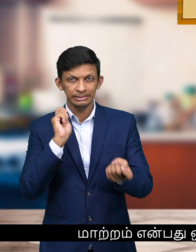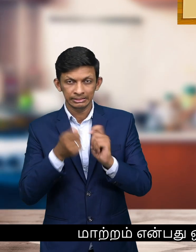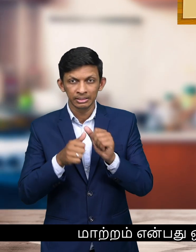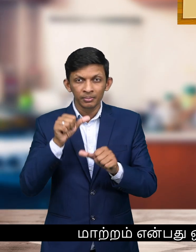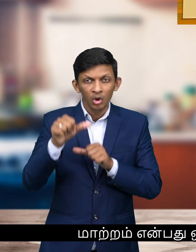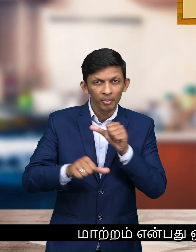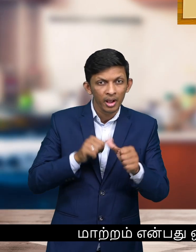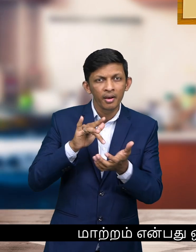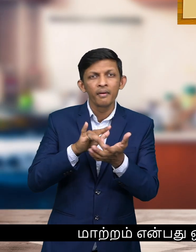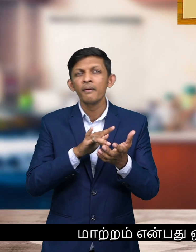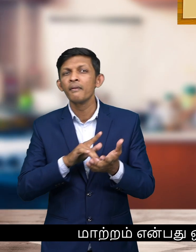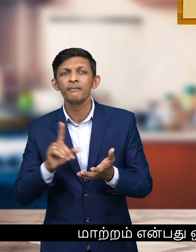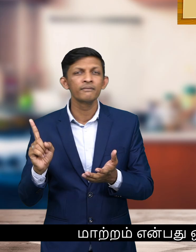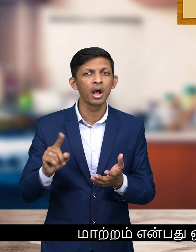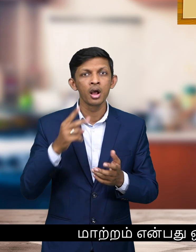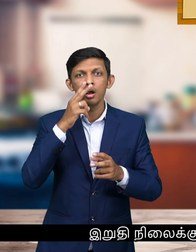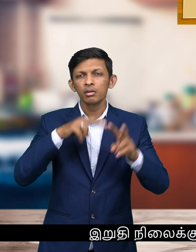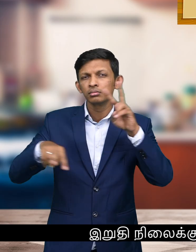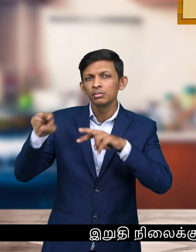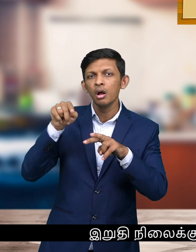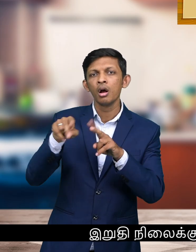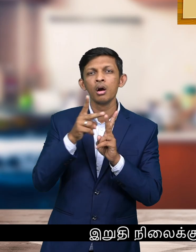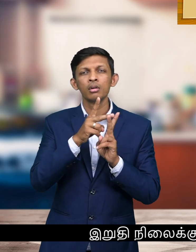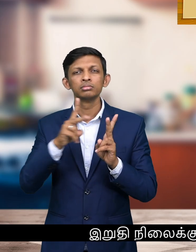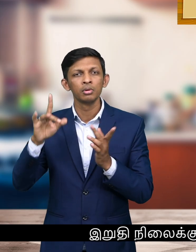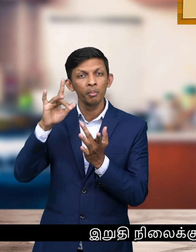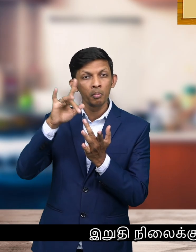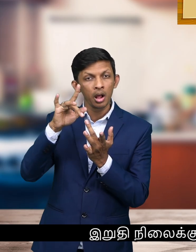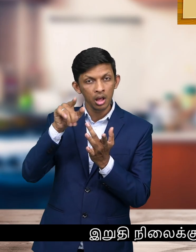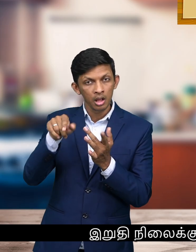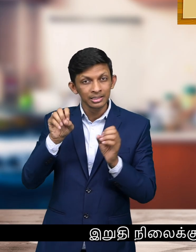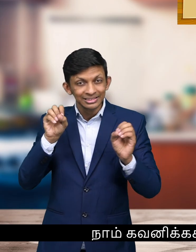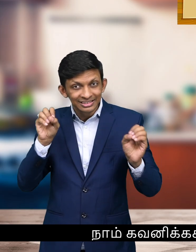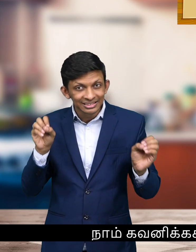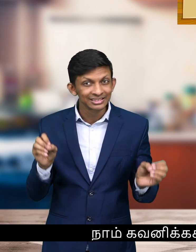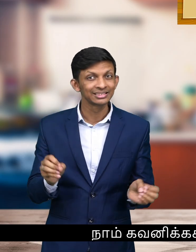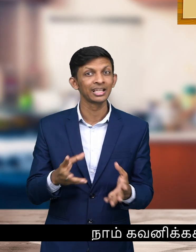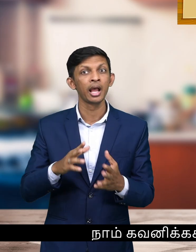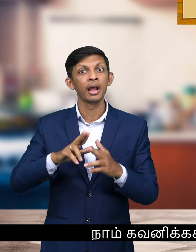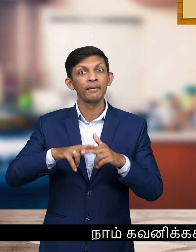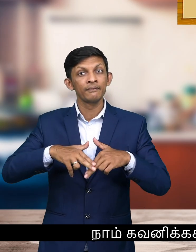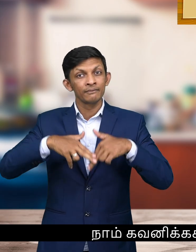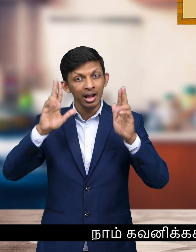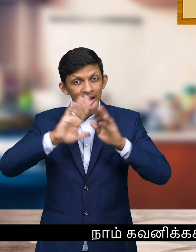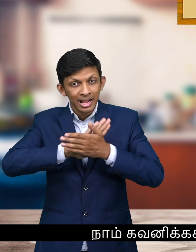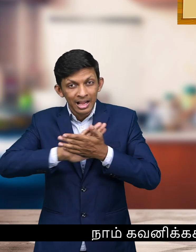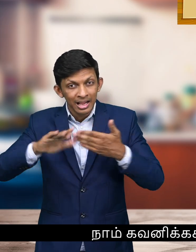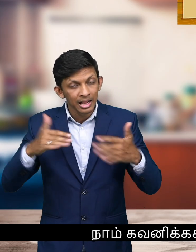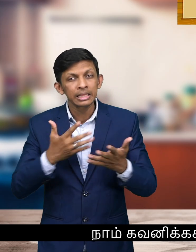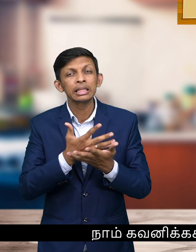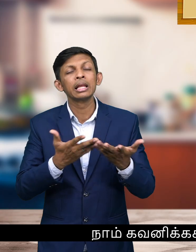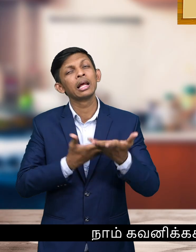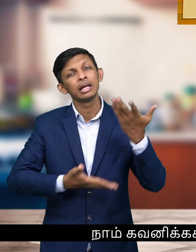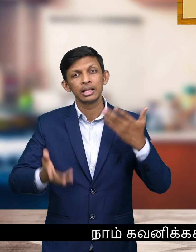மாற்றம் என்பது ஒரு பொருளின் ஆரம்ப நிலைக்கும் இறுதி நிலைக்கும் இடையே உள்ள வேறுபாட்டை நாம் கவனிக்கக்கூடிய ஒரு செயல்முறை